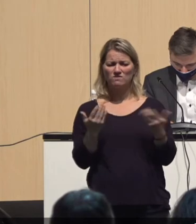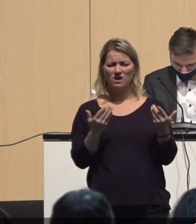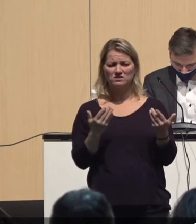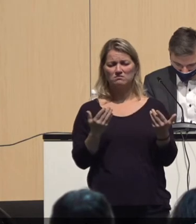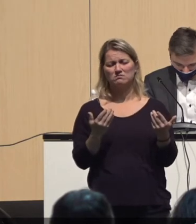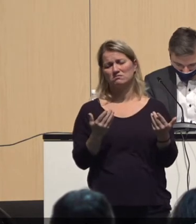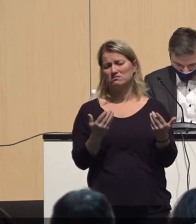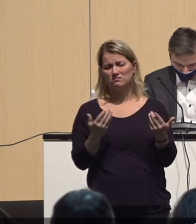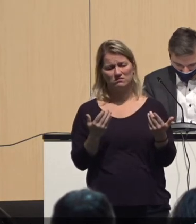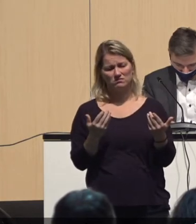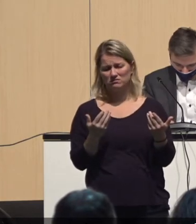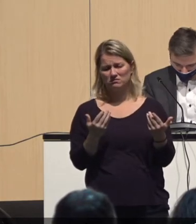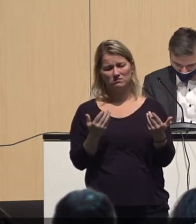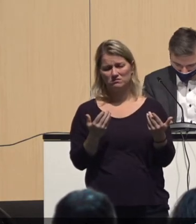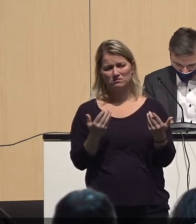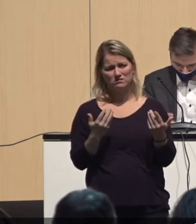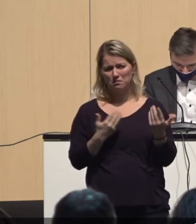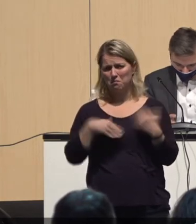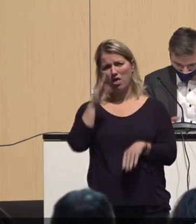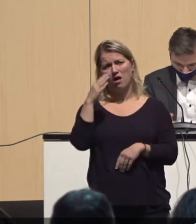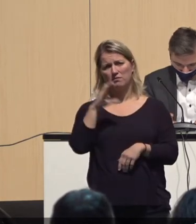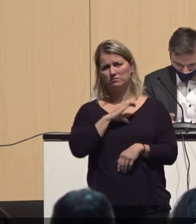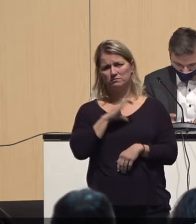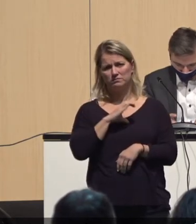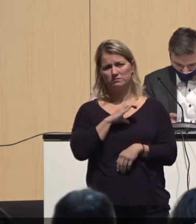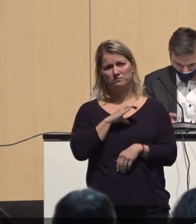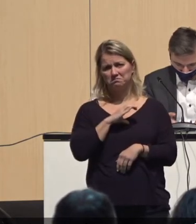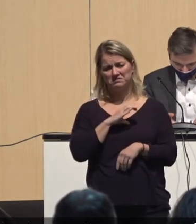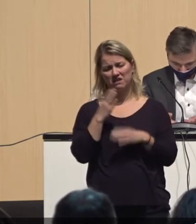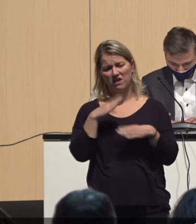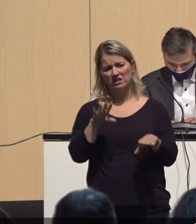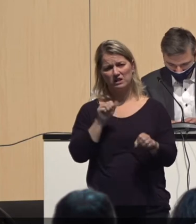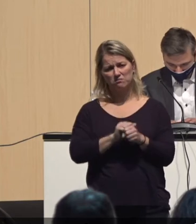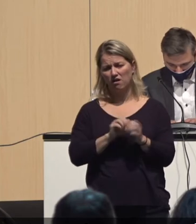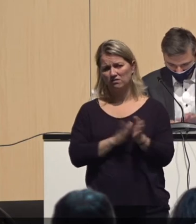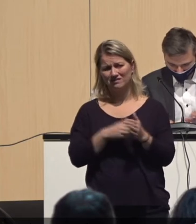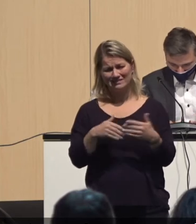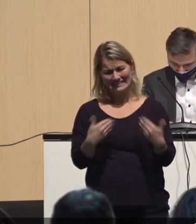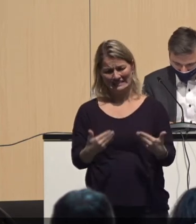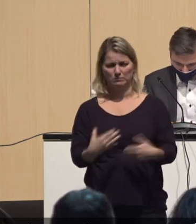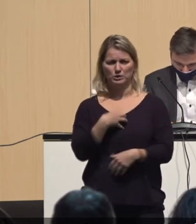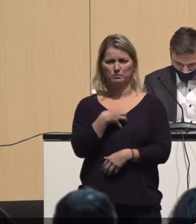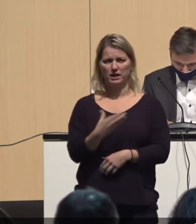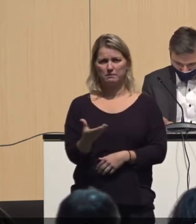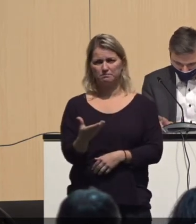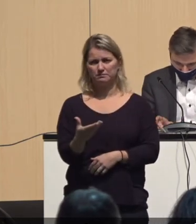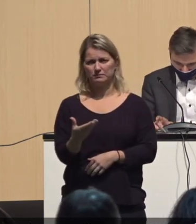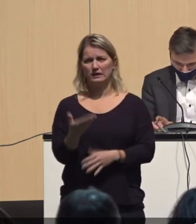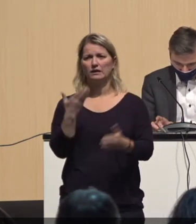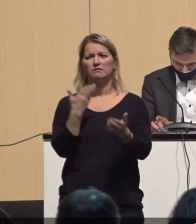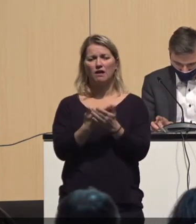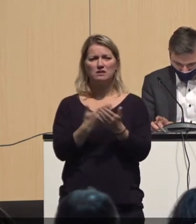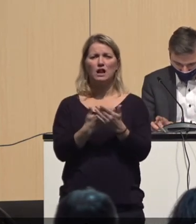äußerst großer Wahrscheinlichkeit es eben nicht zu erwarten, dass sie stattfinden können. Das ist doch das Problem. Und deshalb sollte man einfach